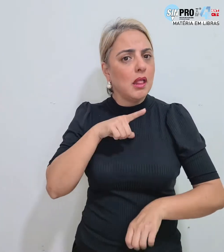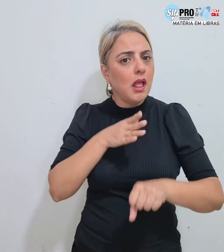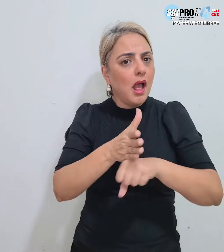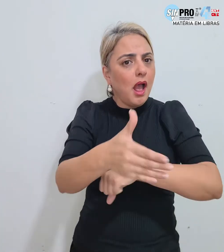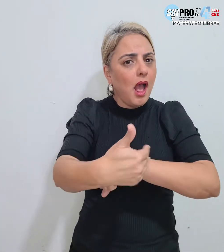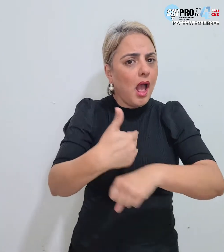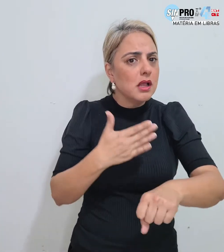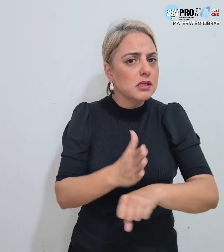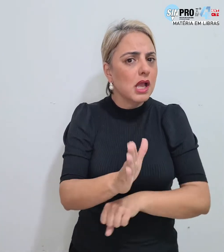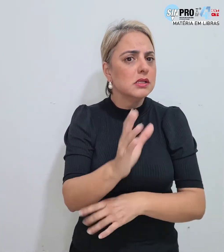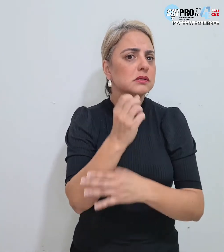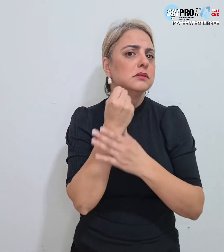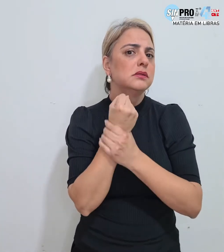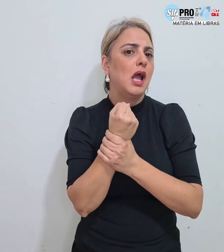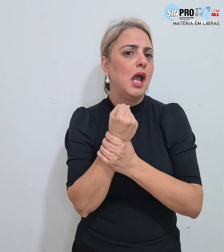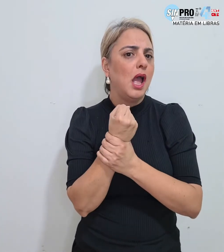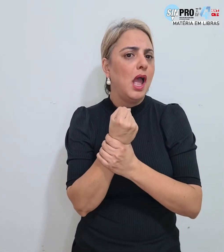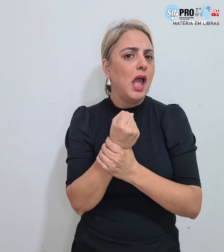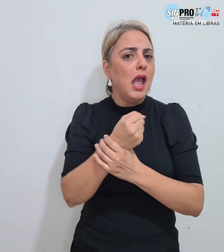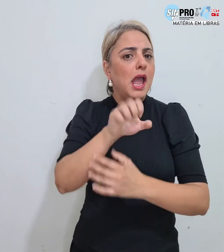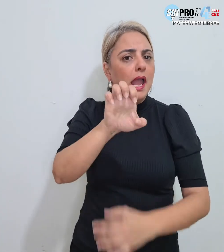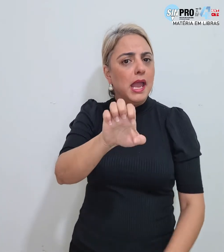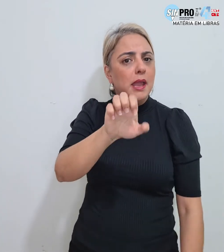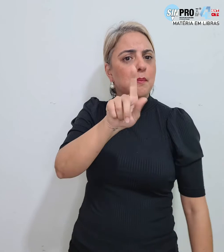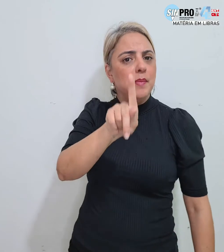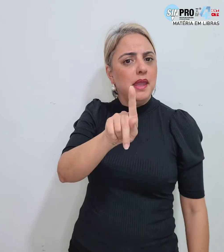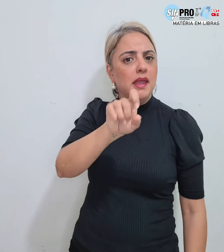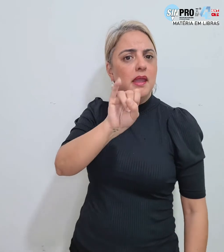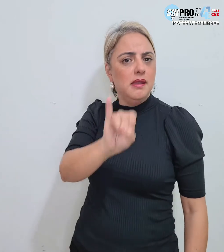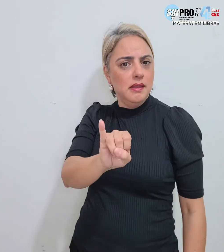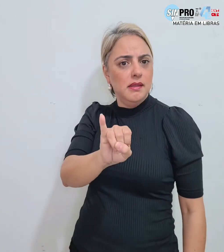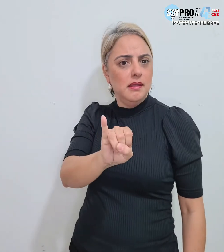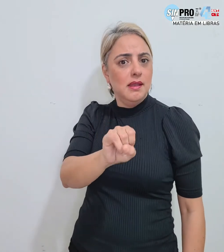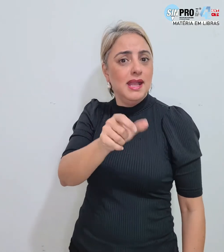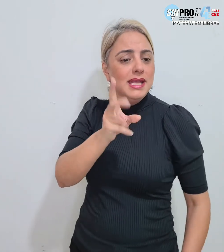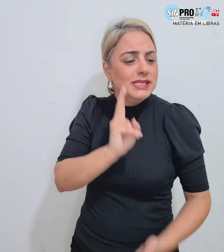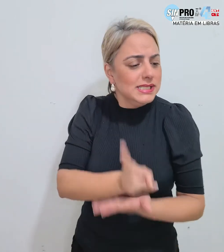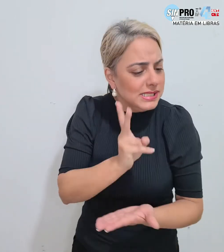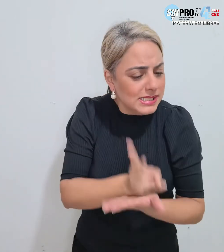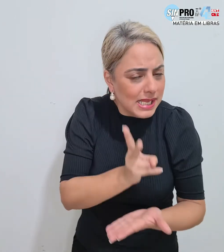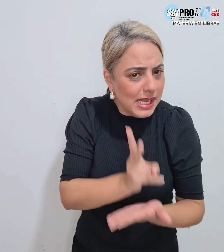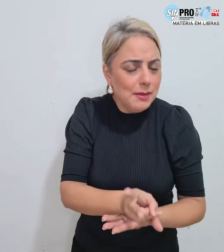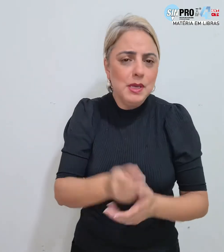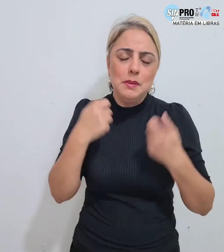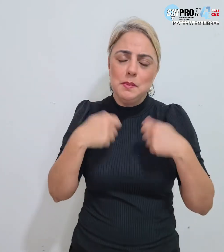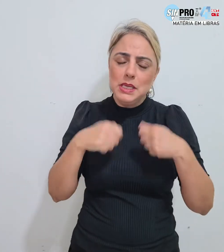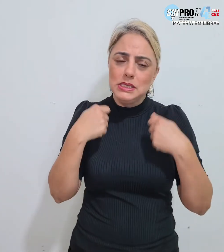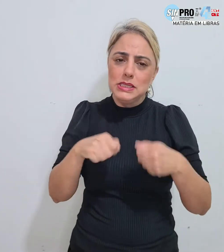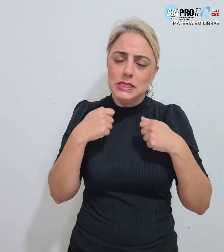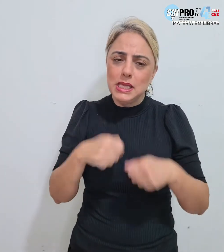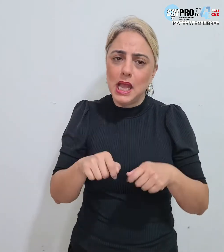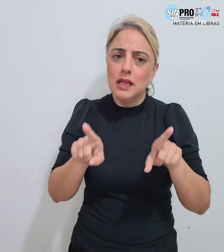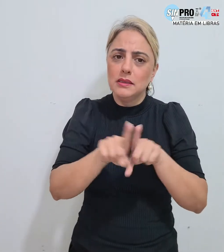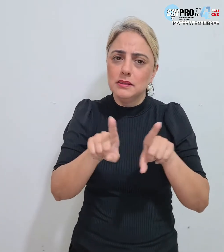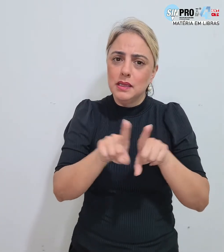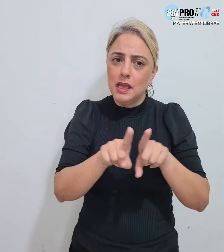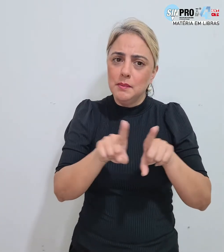ter acesso garantido aos equipamentos de proteção individual sempre que necessário. Além disso, deve